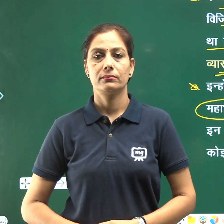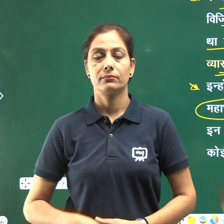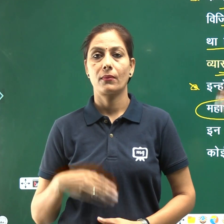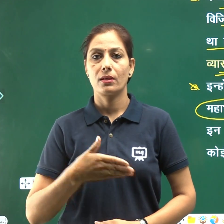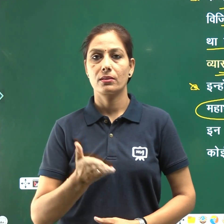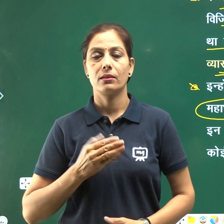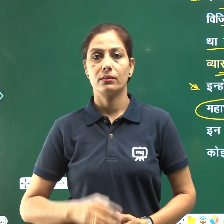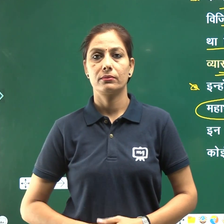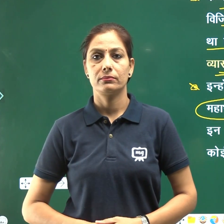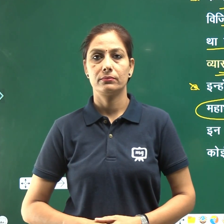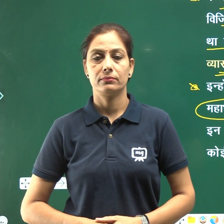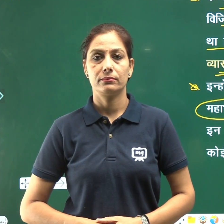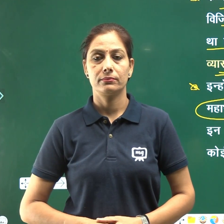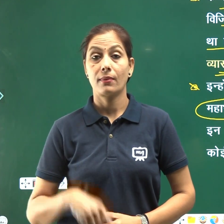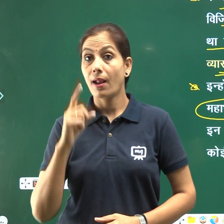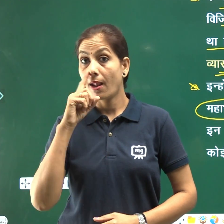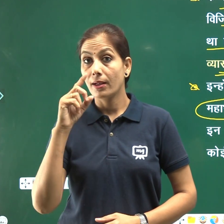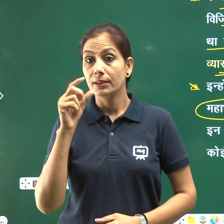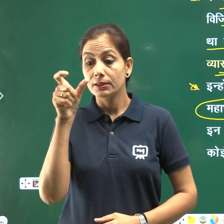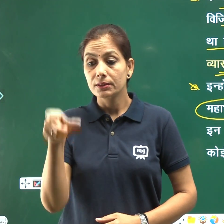ऐसा विज्जिका देवी ने कहा।